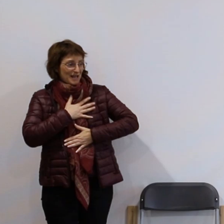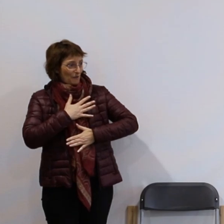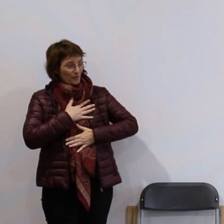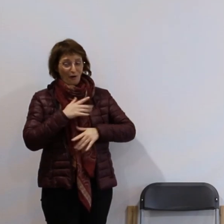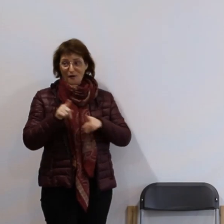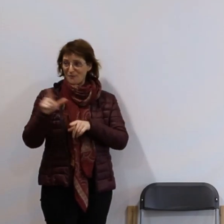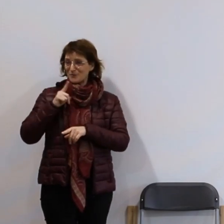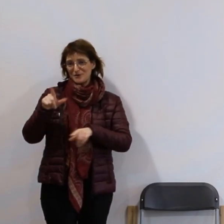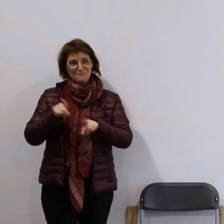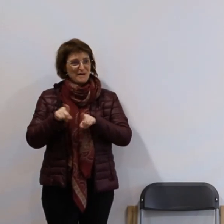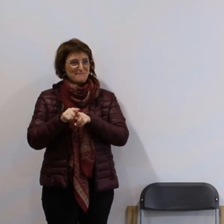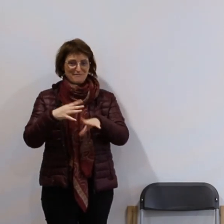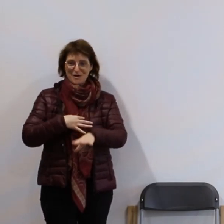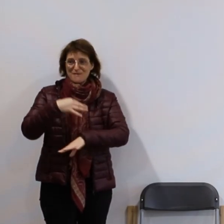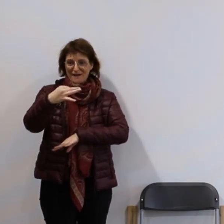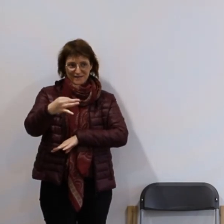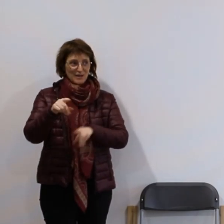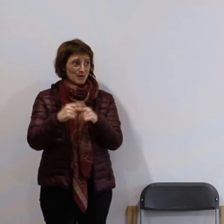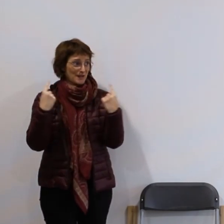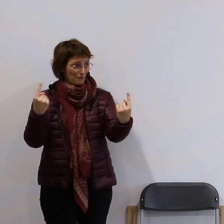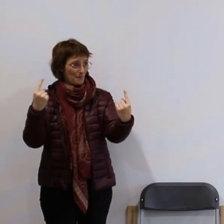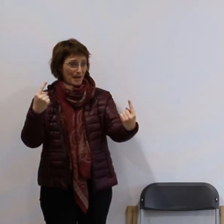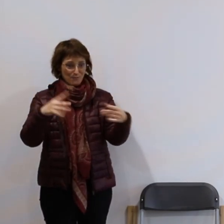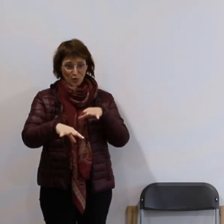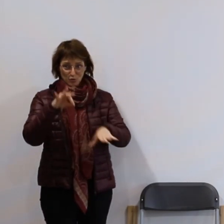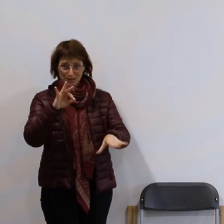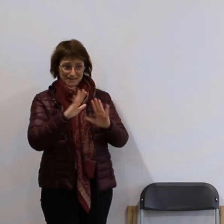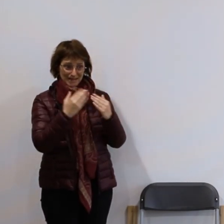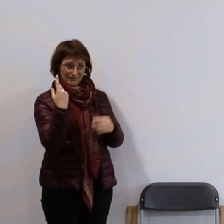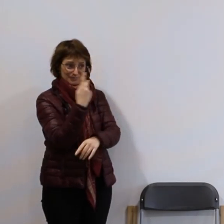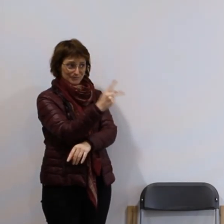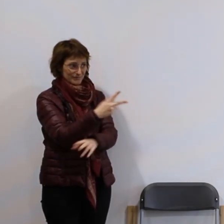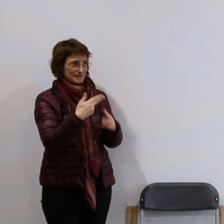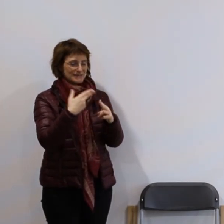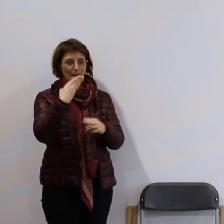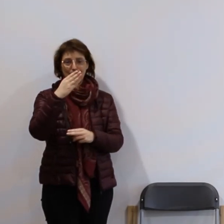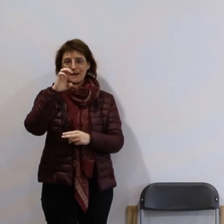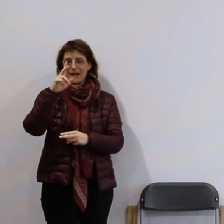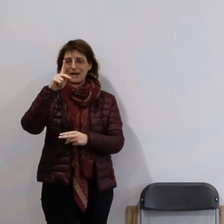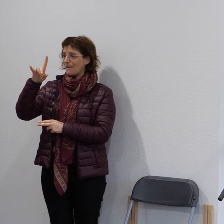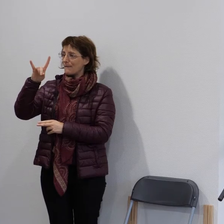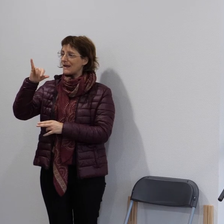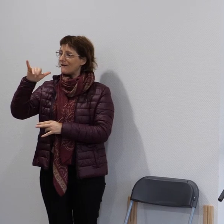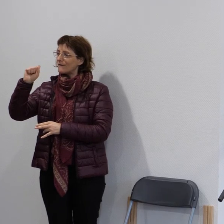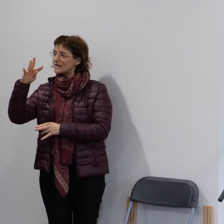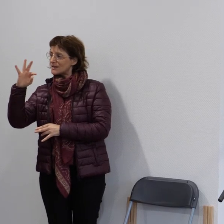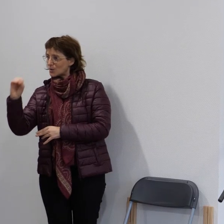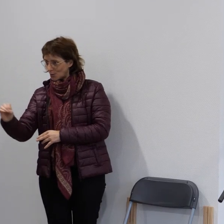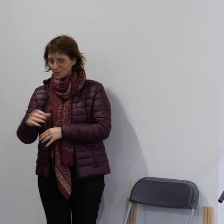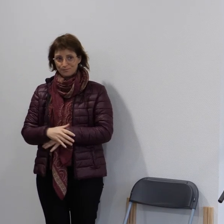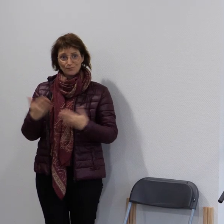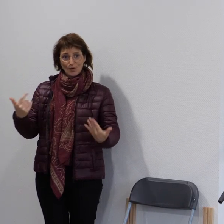comme moi, d'être invité et que vous ayez pu choisir cet album qui est Mephisto. Voilà. Donc moi, je